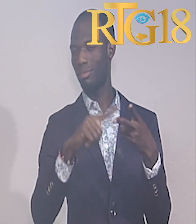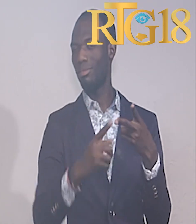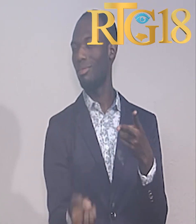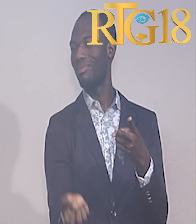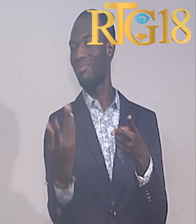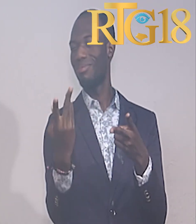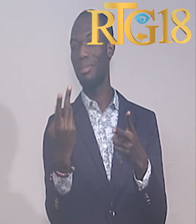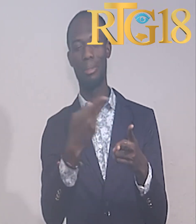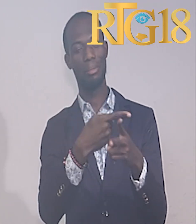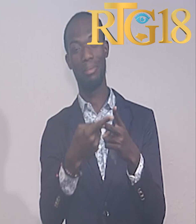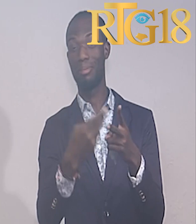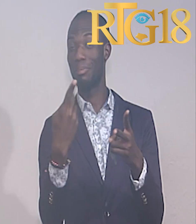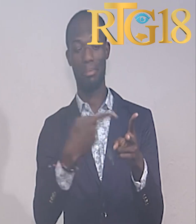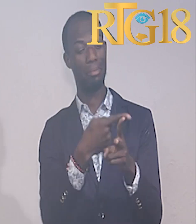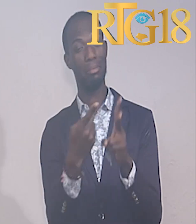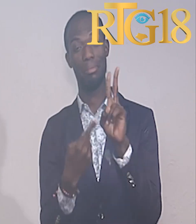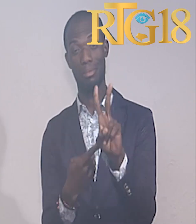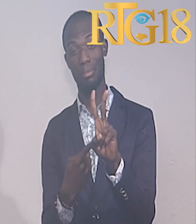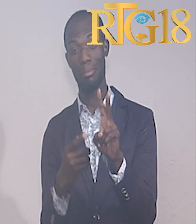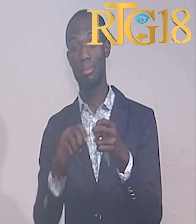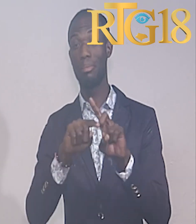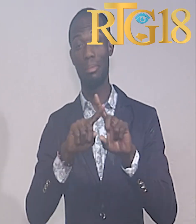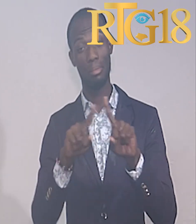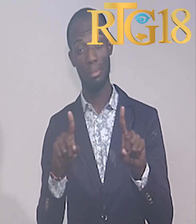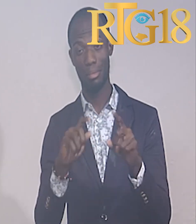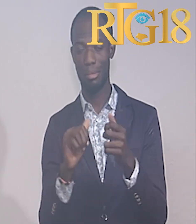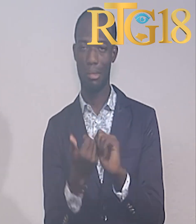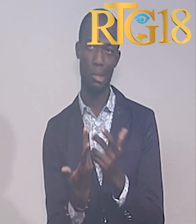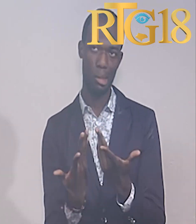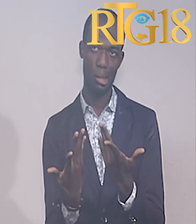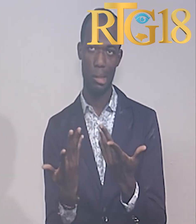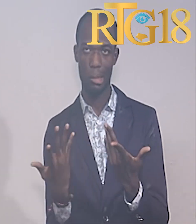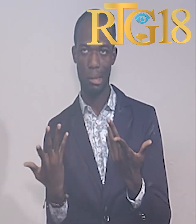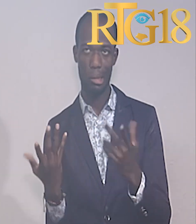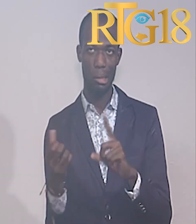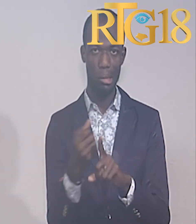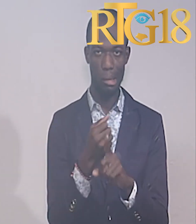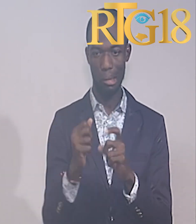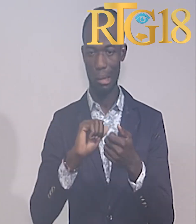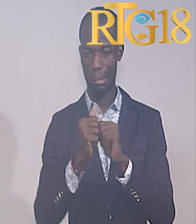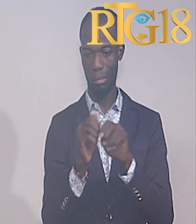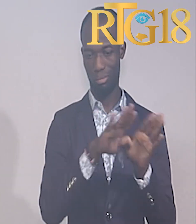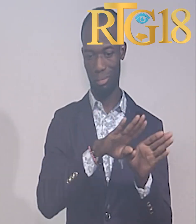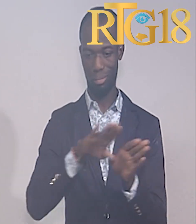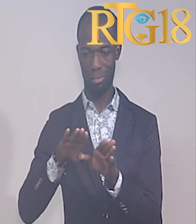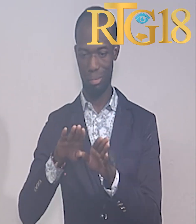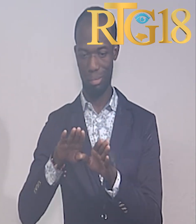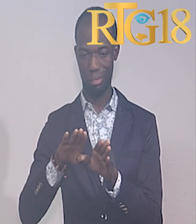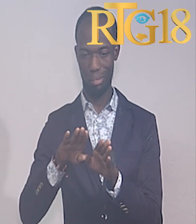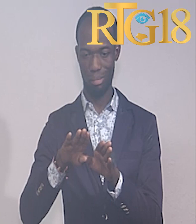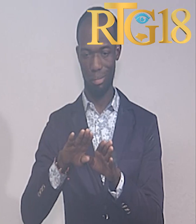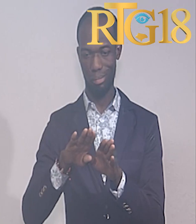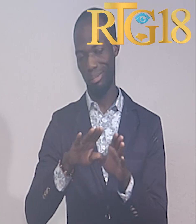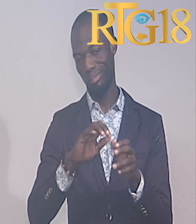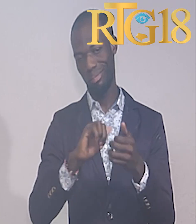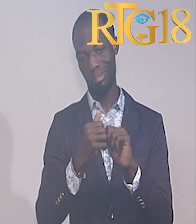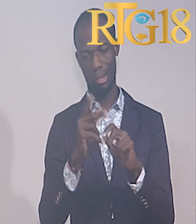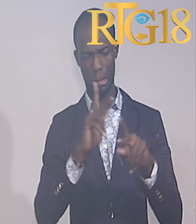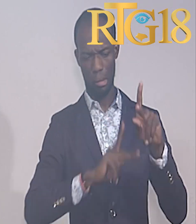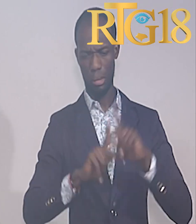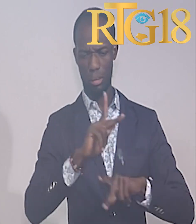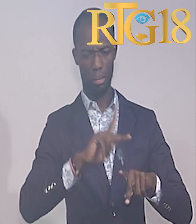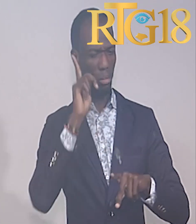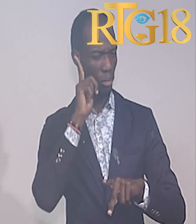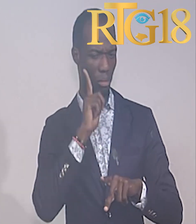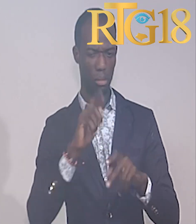objectifs spécifiques. En effet, marginalisées et exclues des sphères de la vie sociale, les personnes